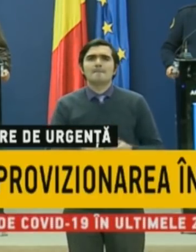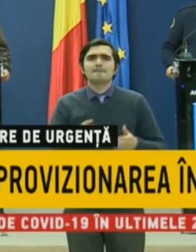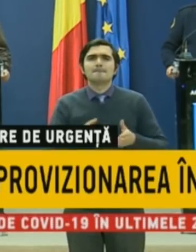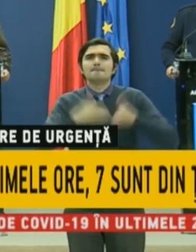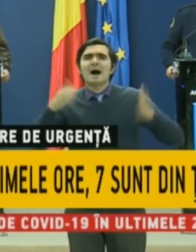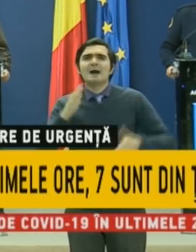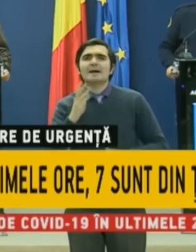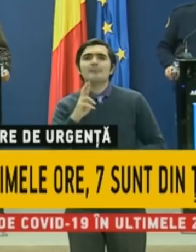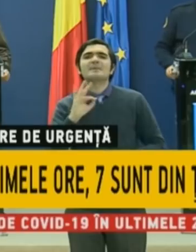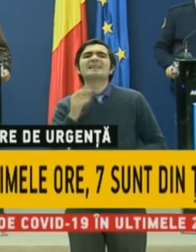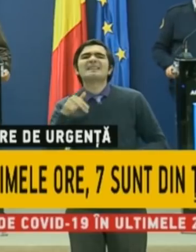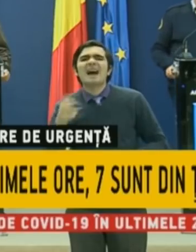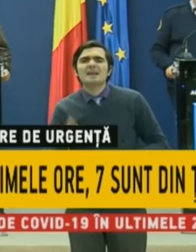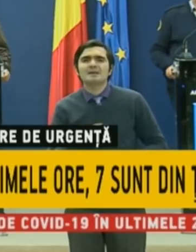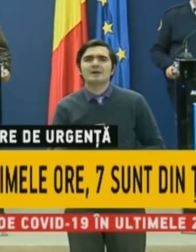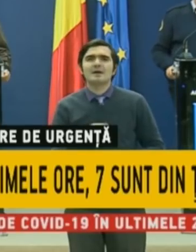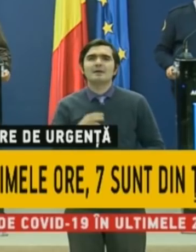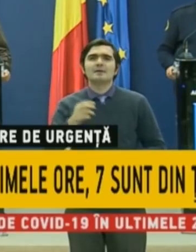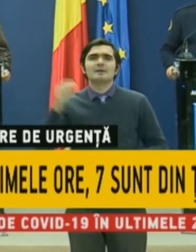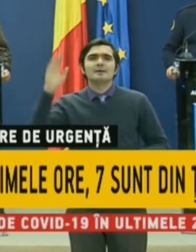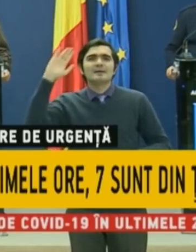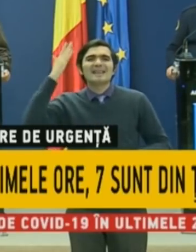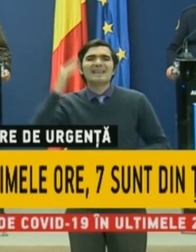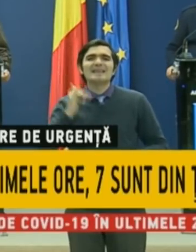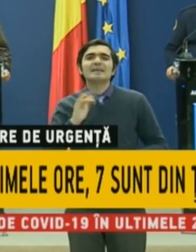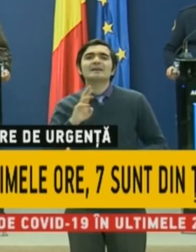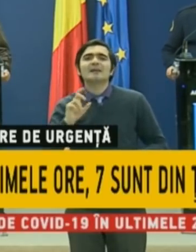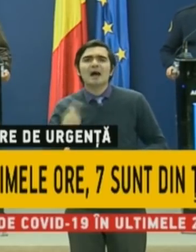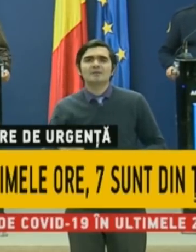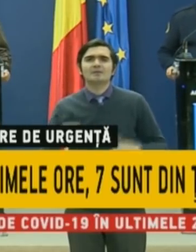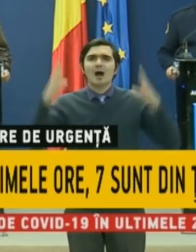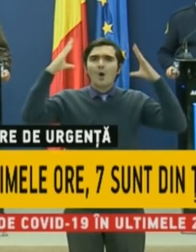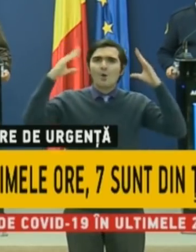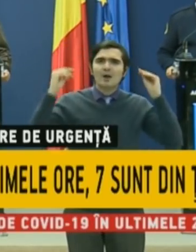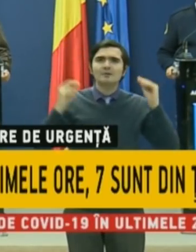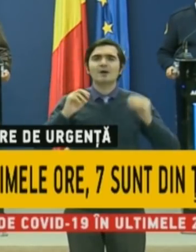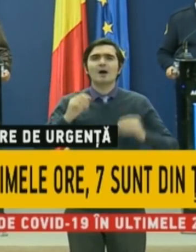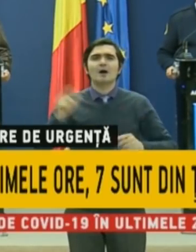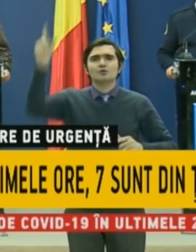Britanie, Irlanda, Olanda, Turcia și Iran,